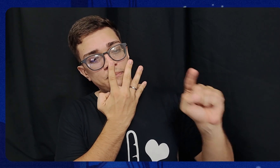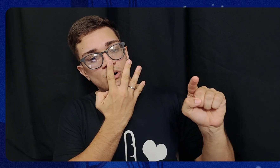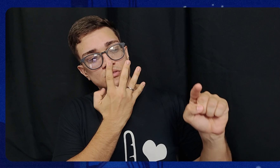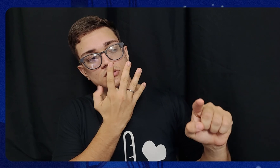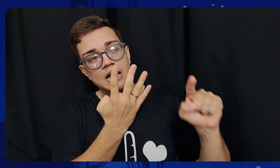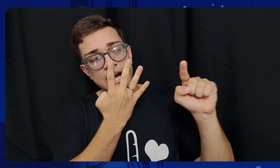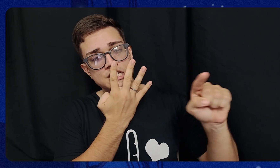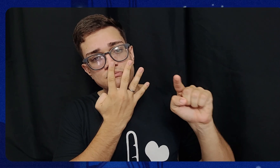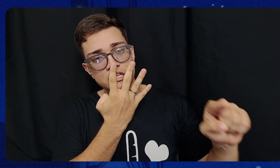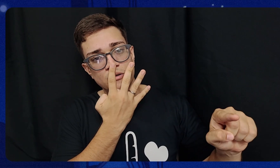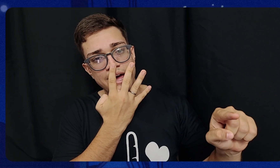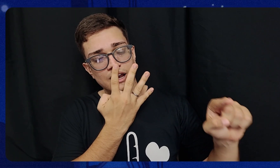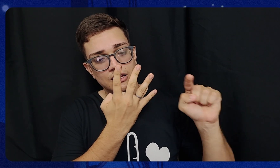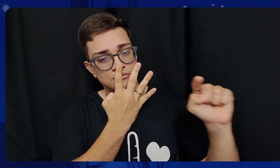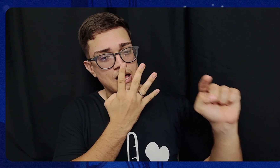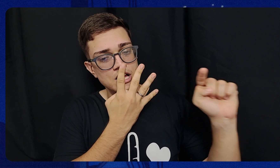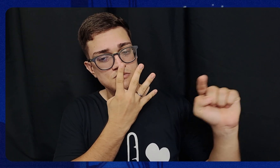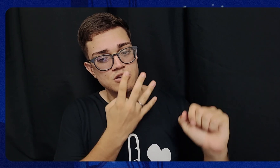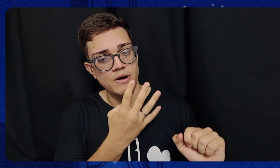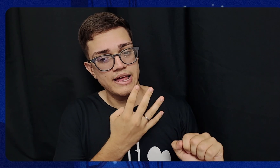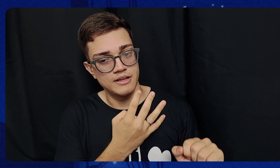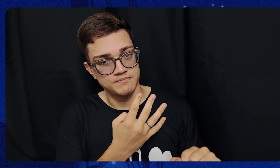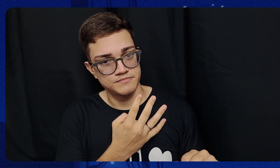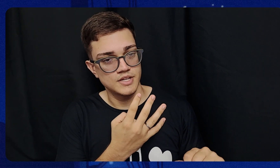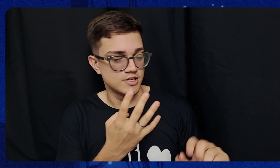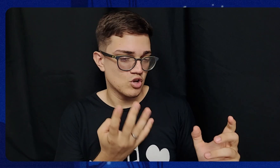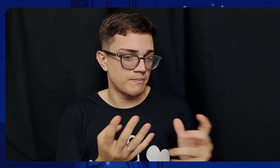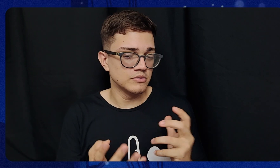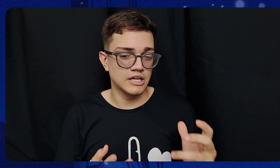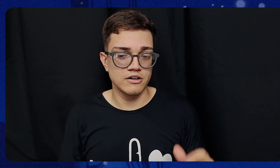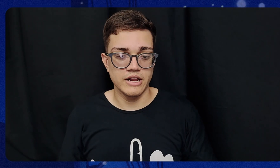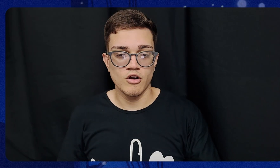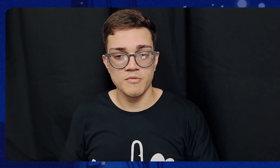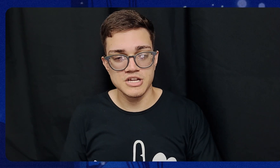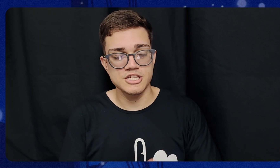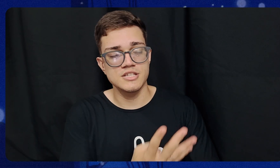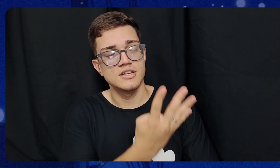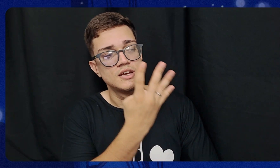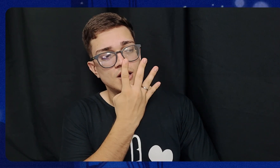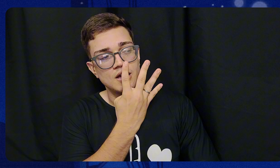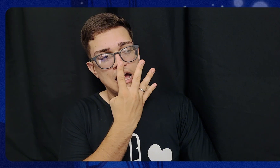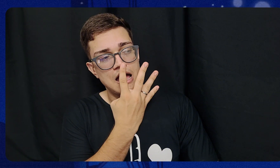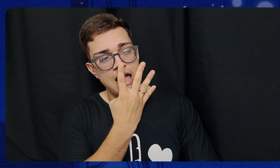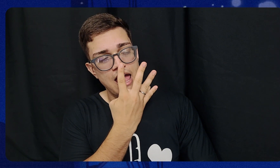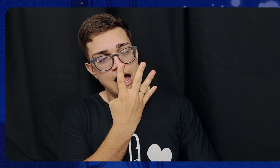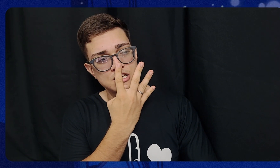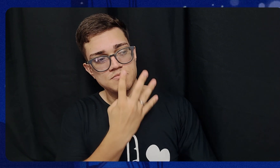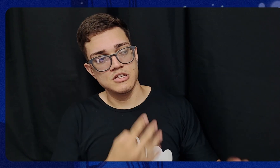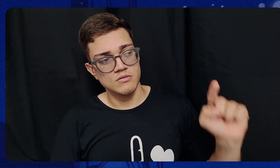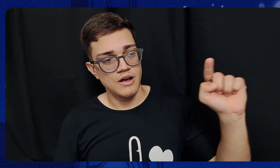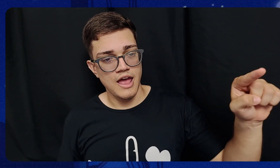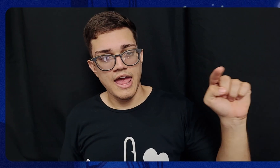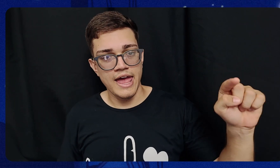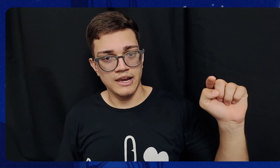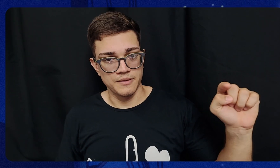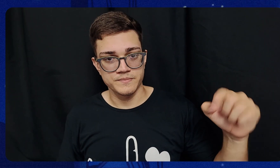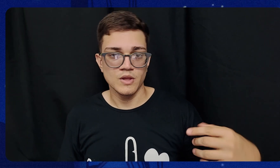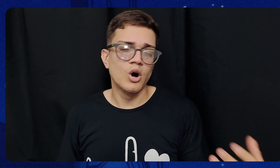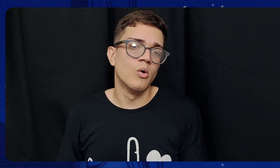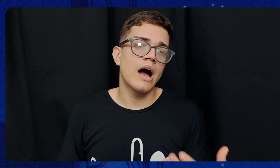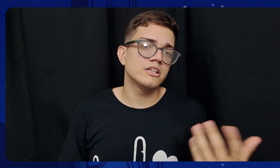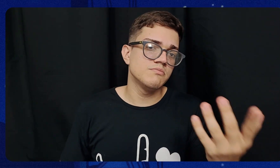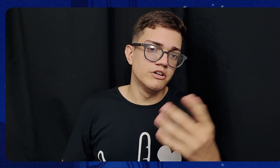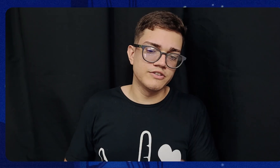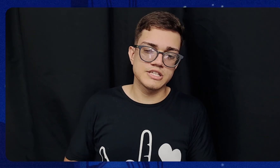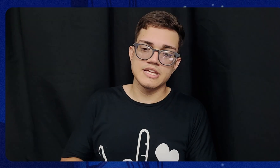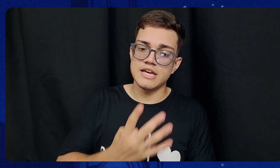e aponto. Admiro ela. Só apontando, né? Como eu já disse. Admiro ela.